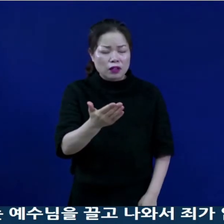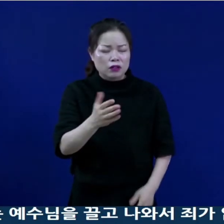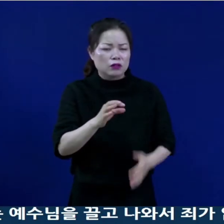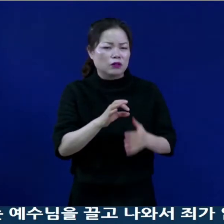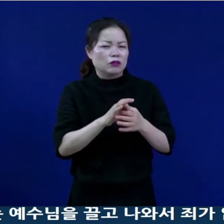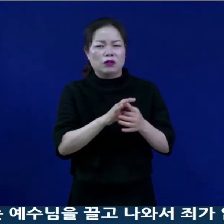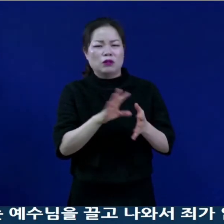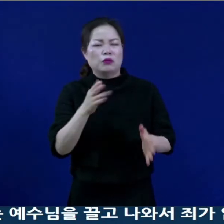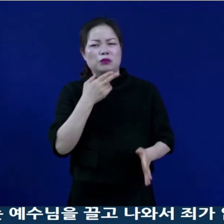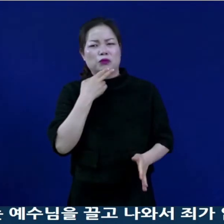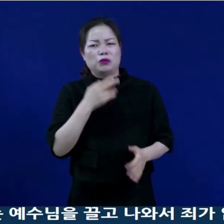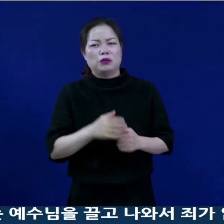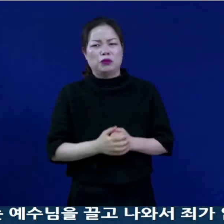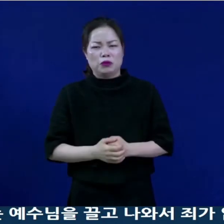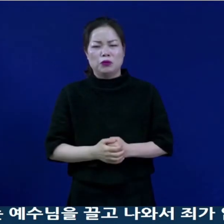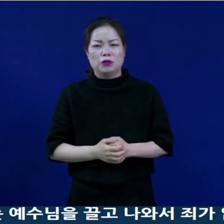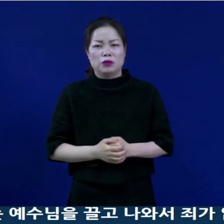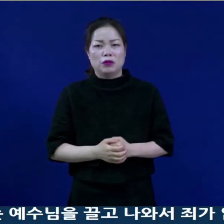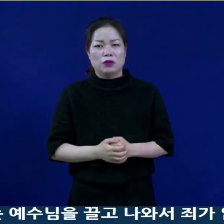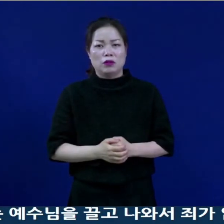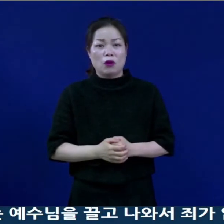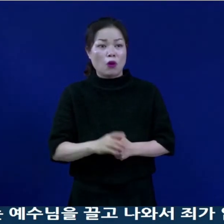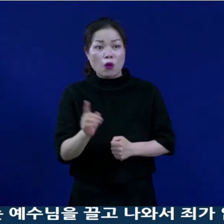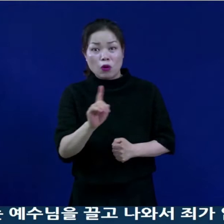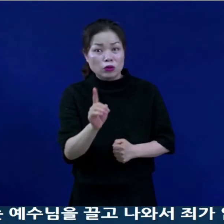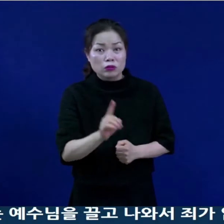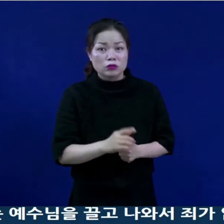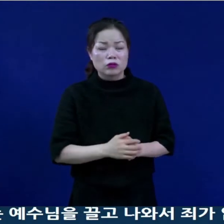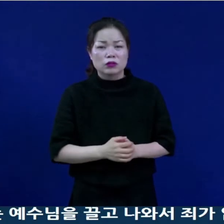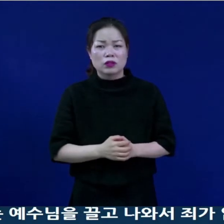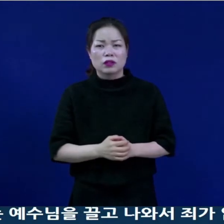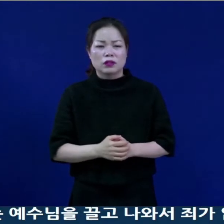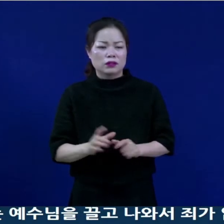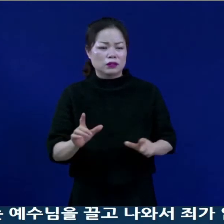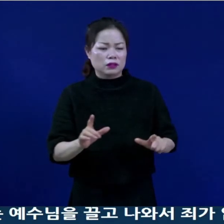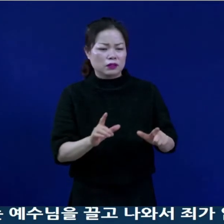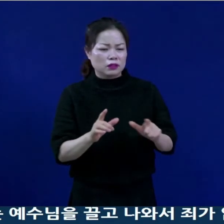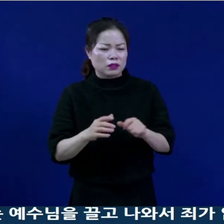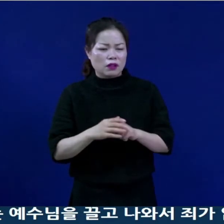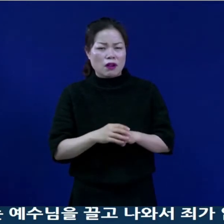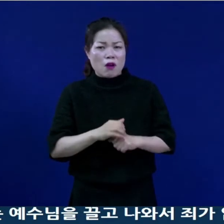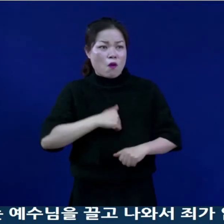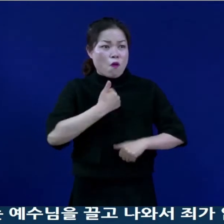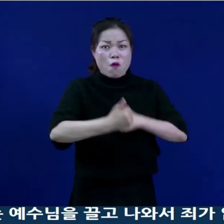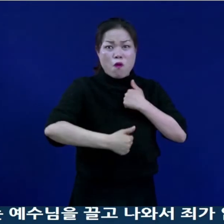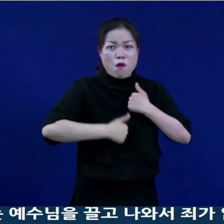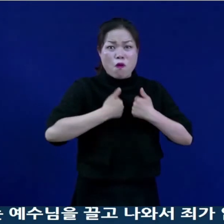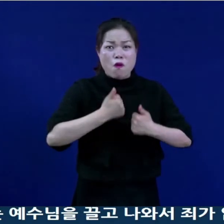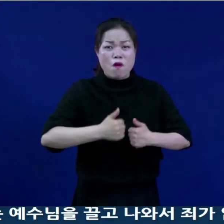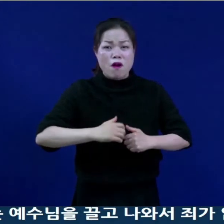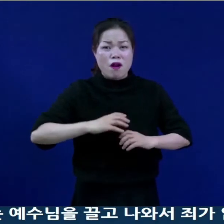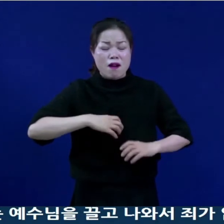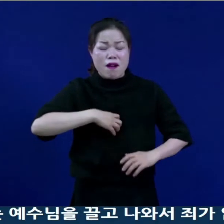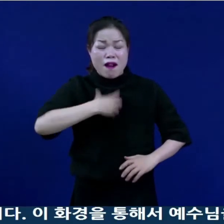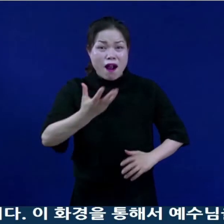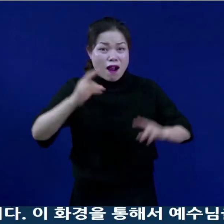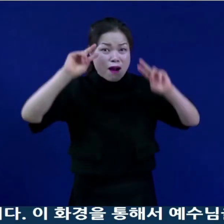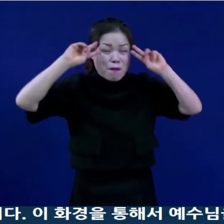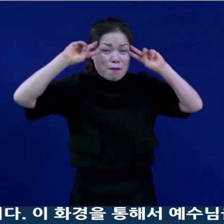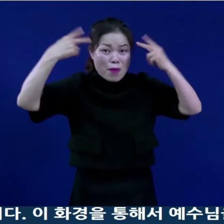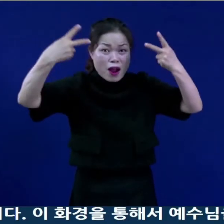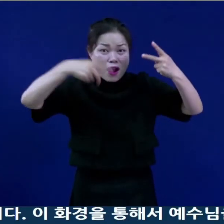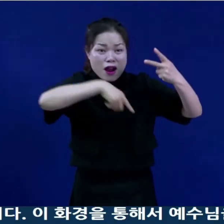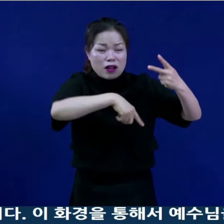통하지 않습니다. 그 어느 것도 살기에 사로잡혀서 광기에 미쳐버린 이